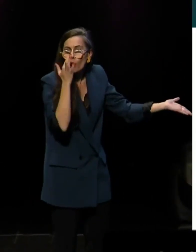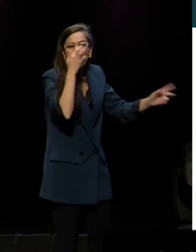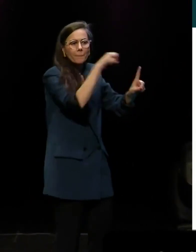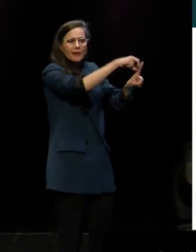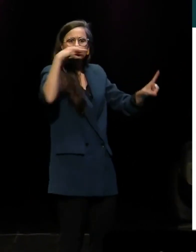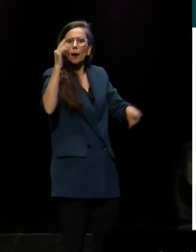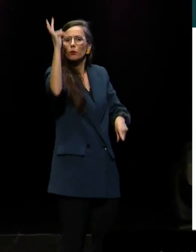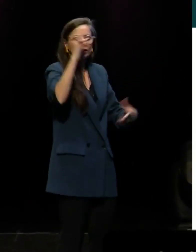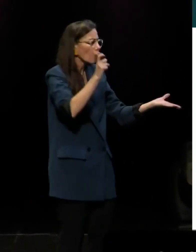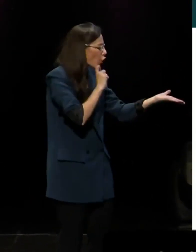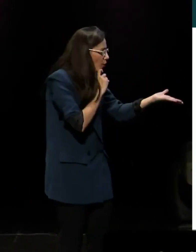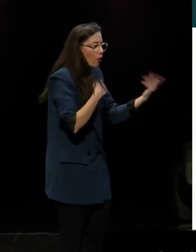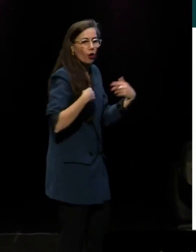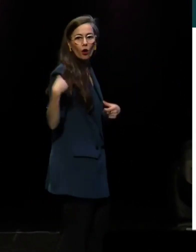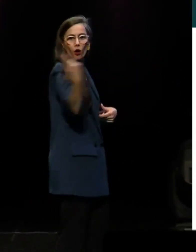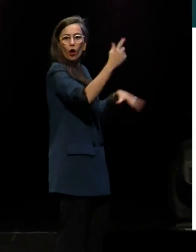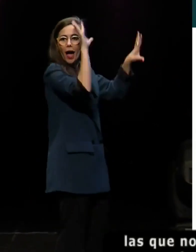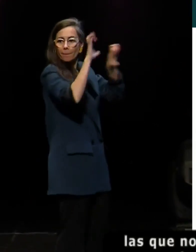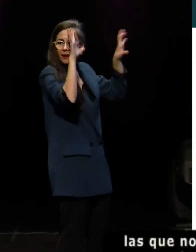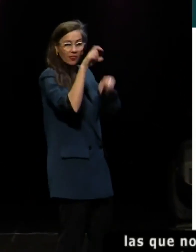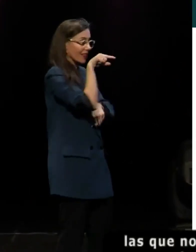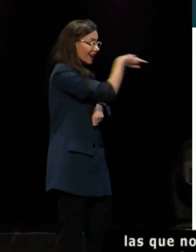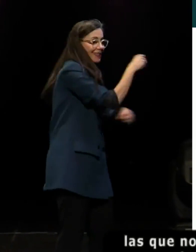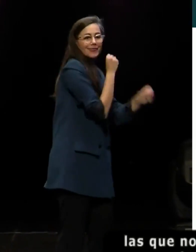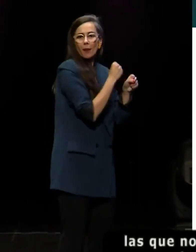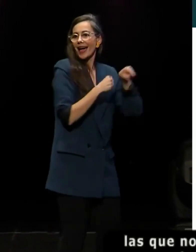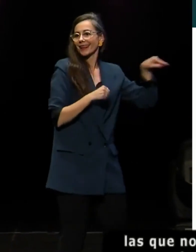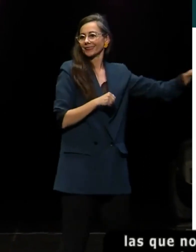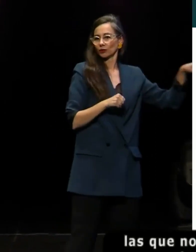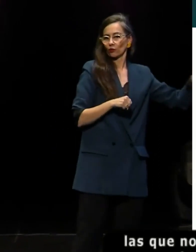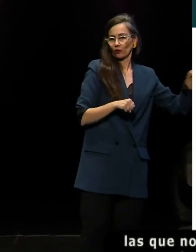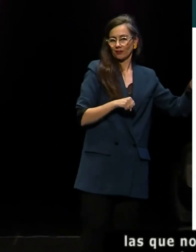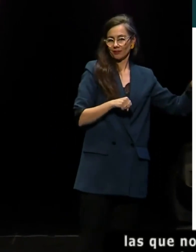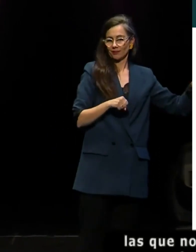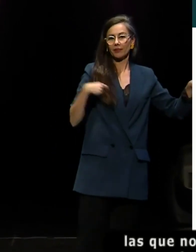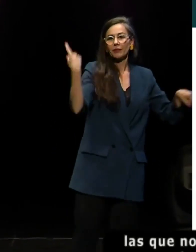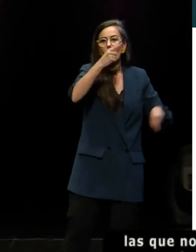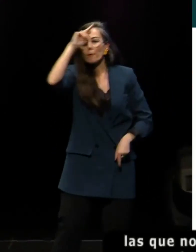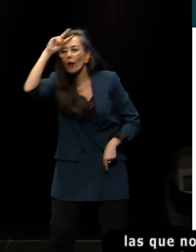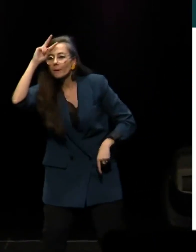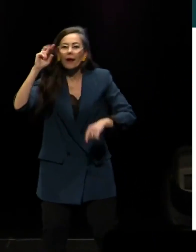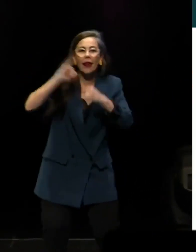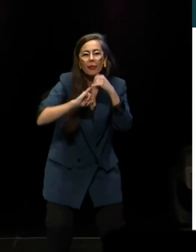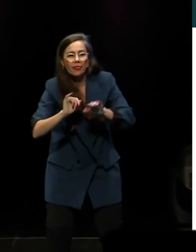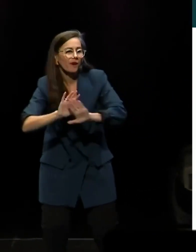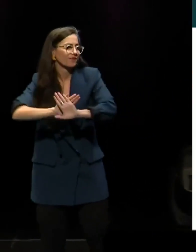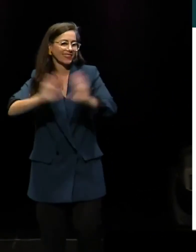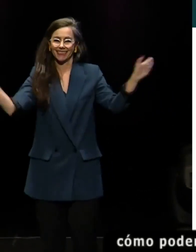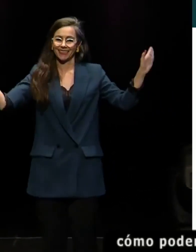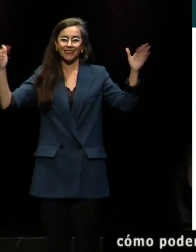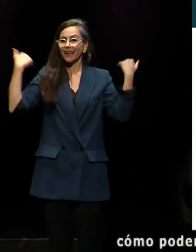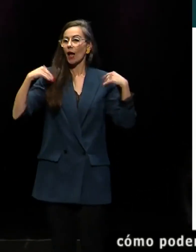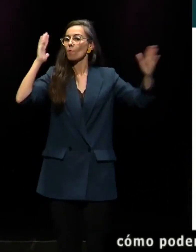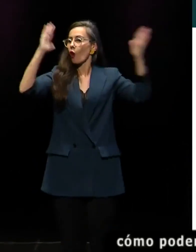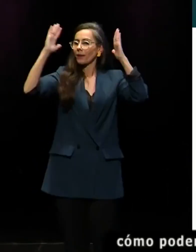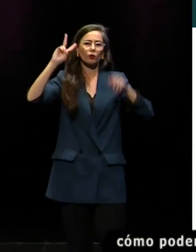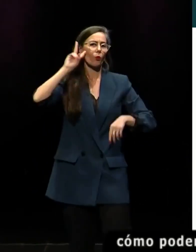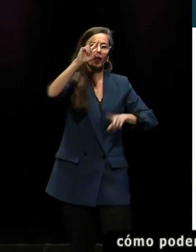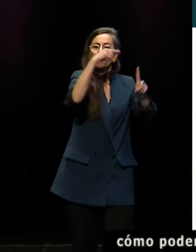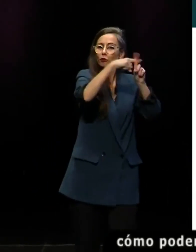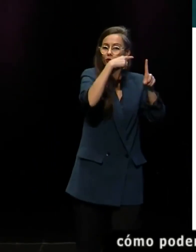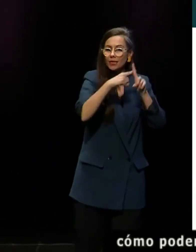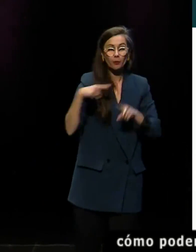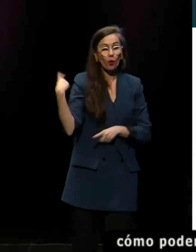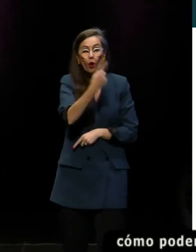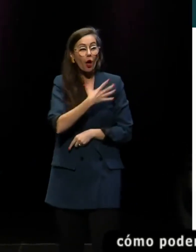empezar a trabajar en ese cambio desde una perspectiva positiva y aprender de ellos y de ellas. Dejemos de